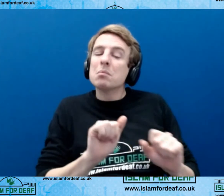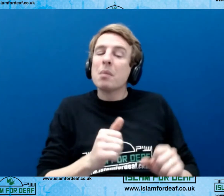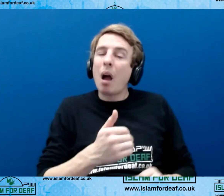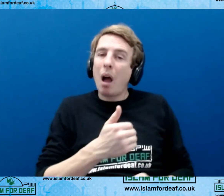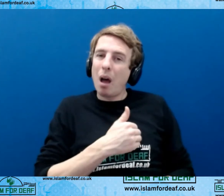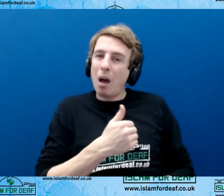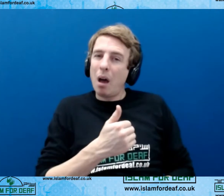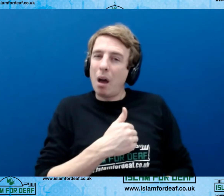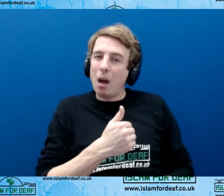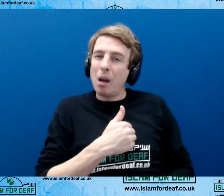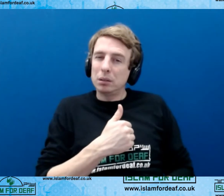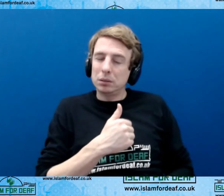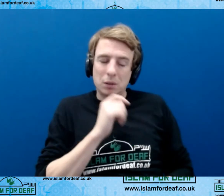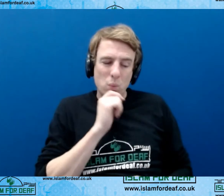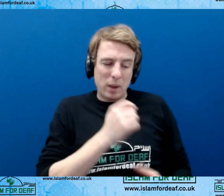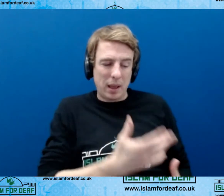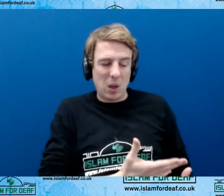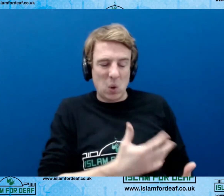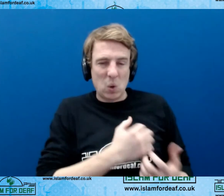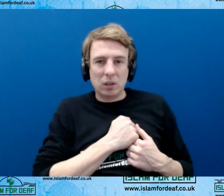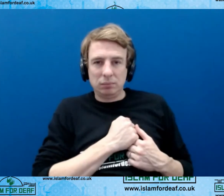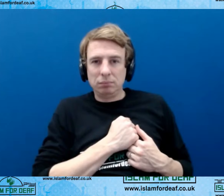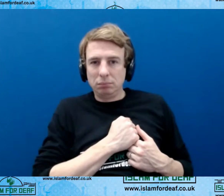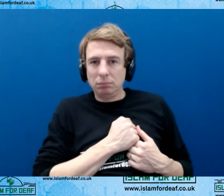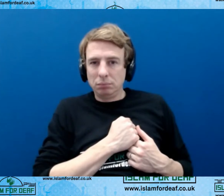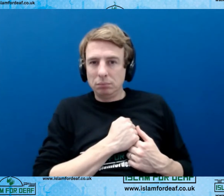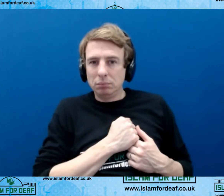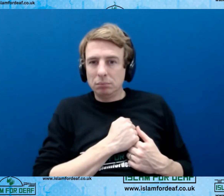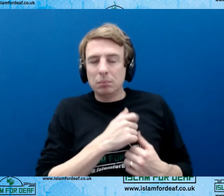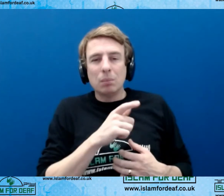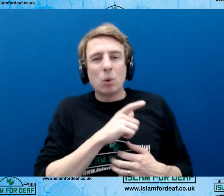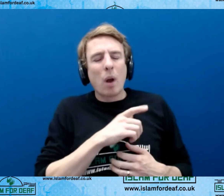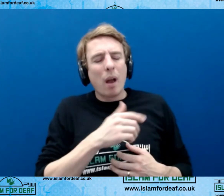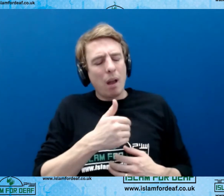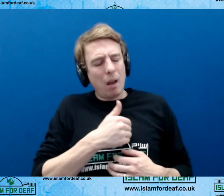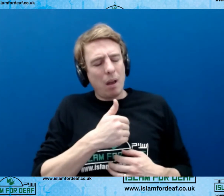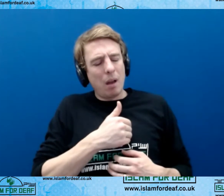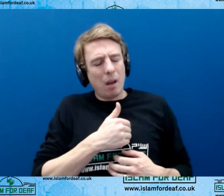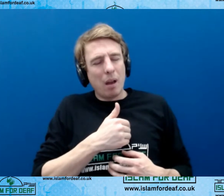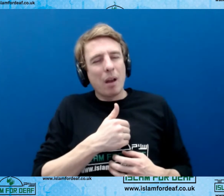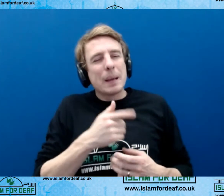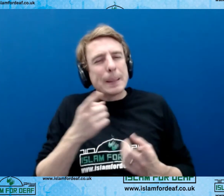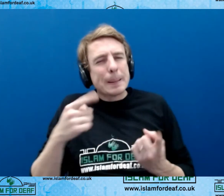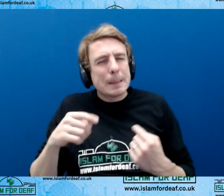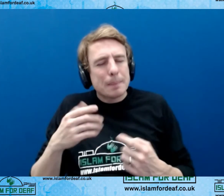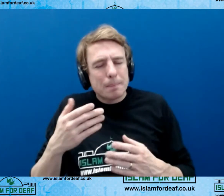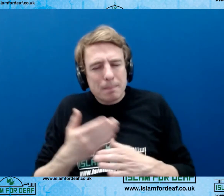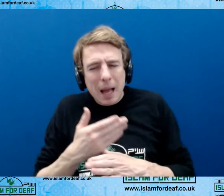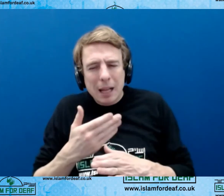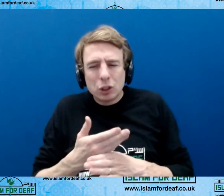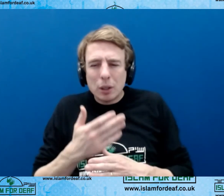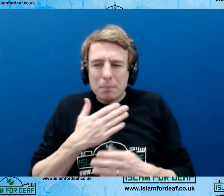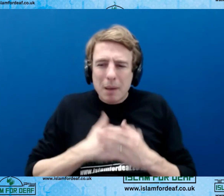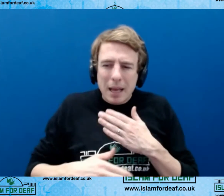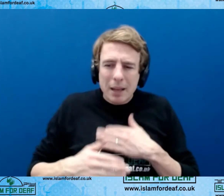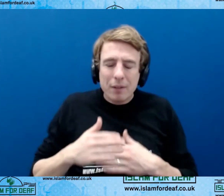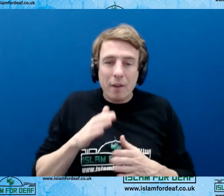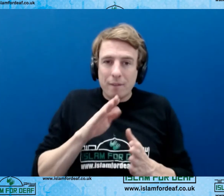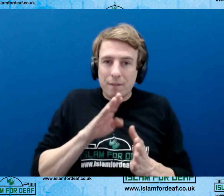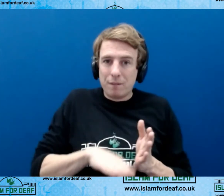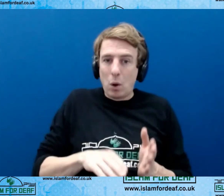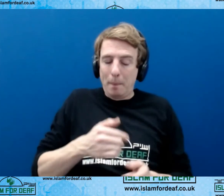of action. وقال النبي عليه الصلاة والسلام: ألا وإن في الجسد مضغة، أي